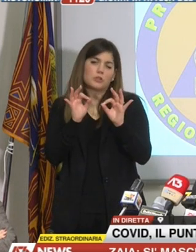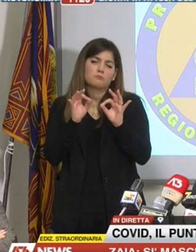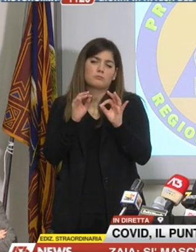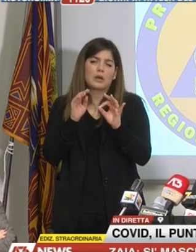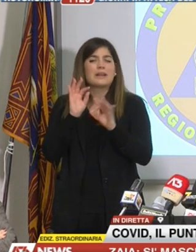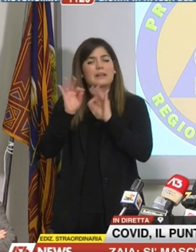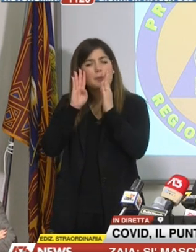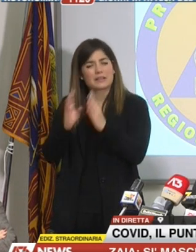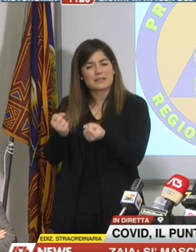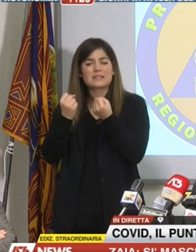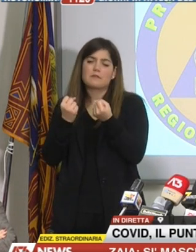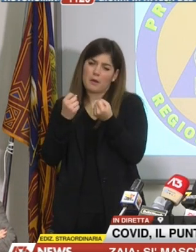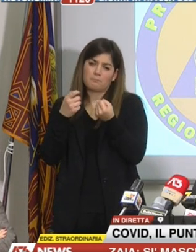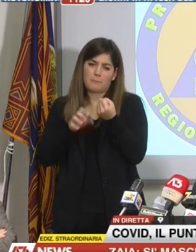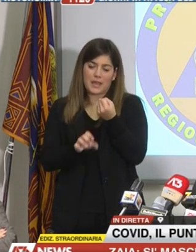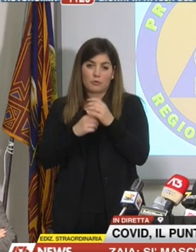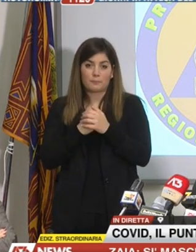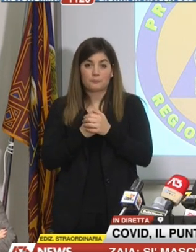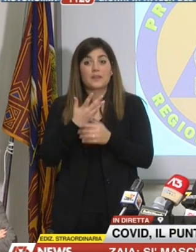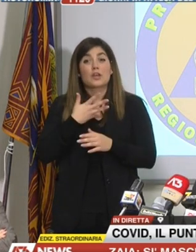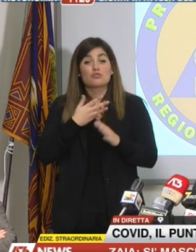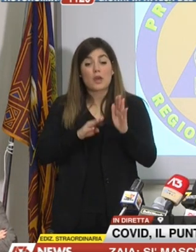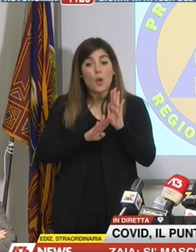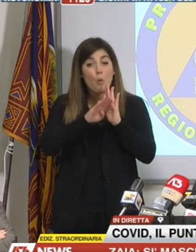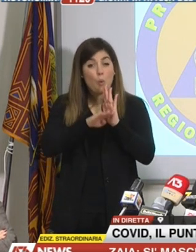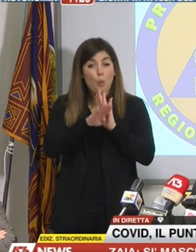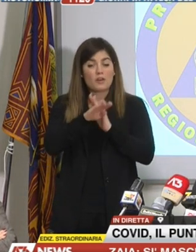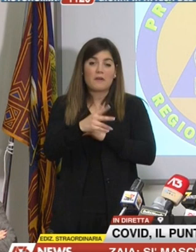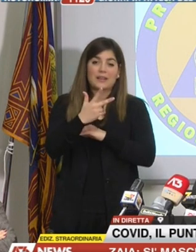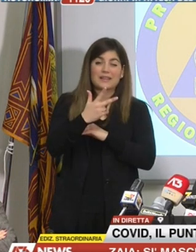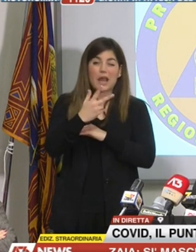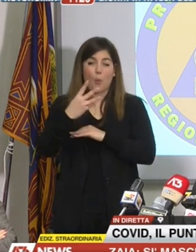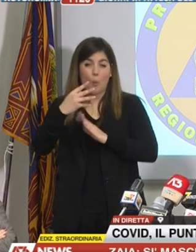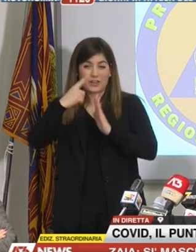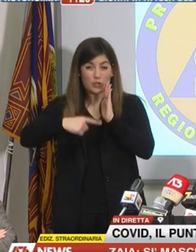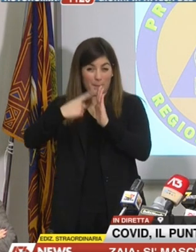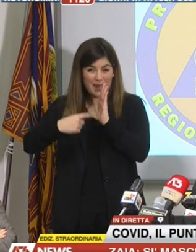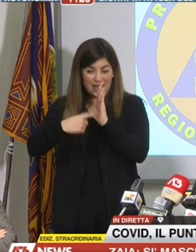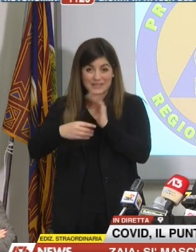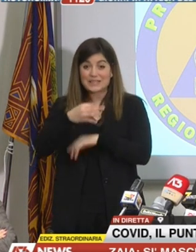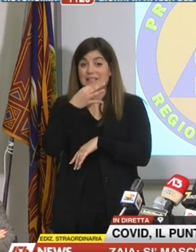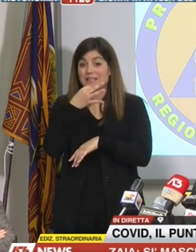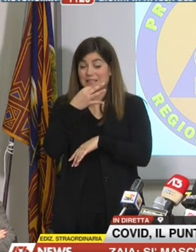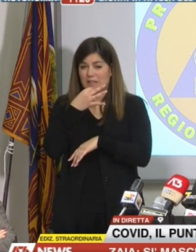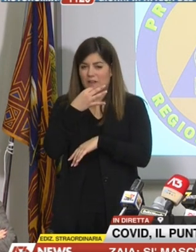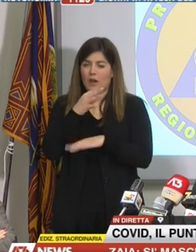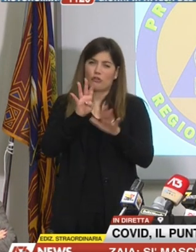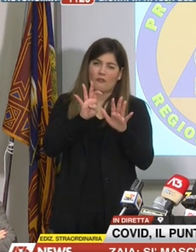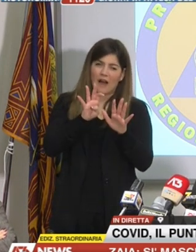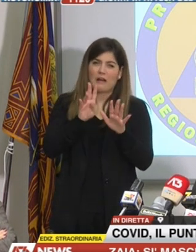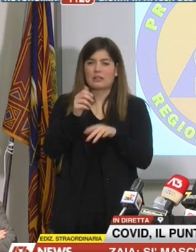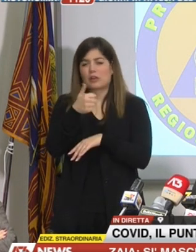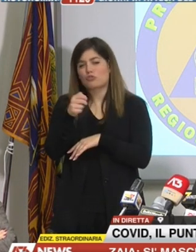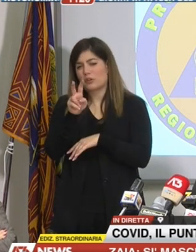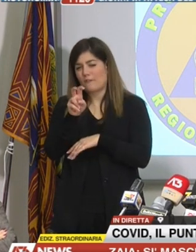Queste curve hanno andamenti di 3-4 mesi, quindi si va dai 90 ai 120 giorni,